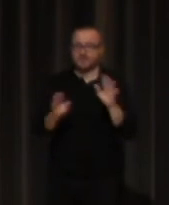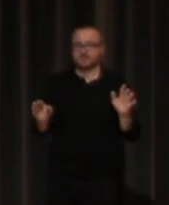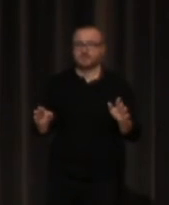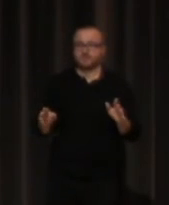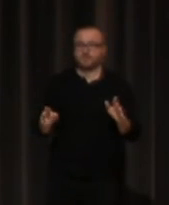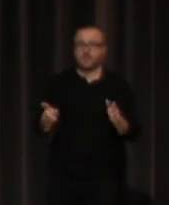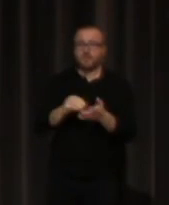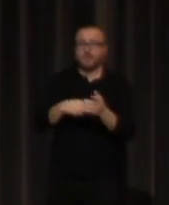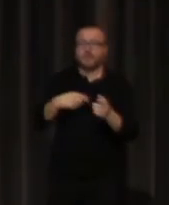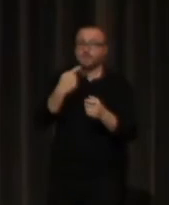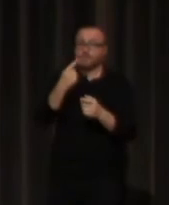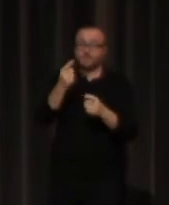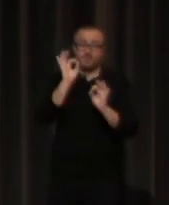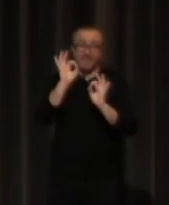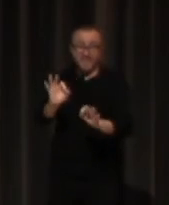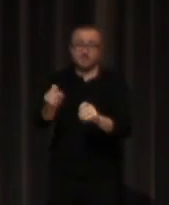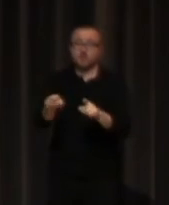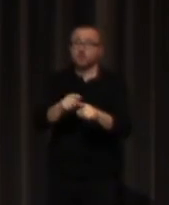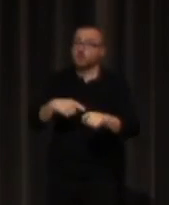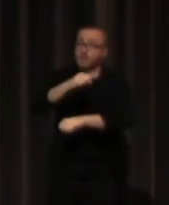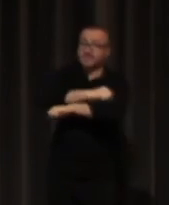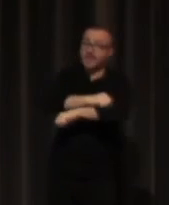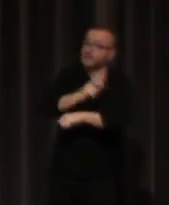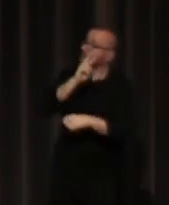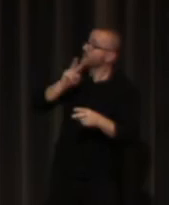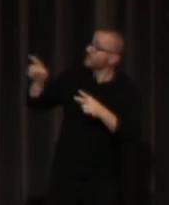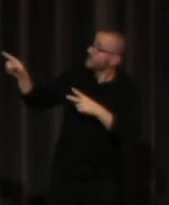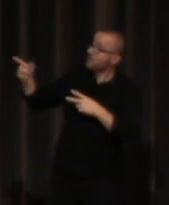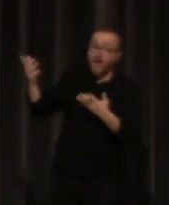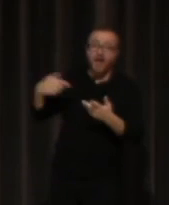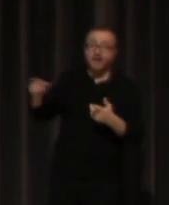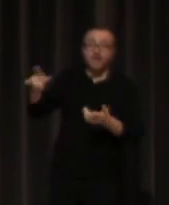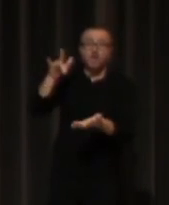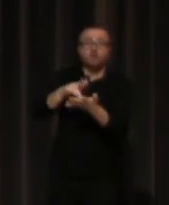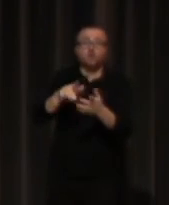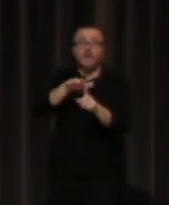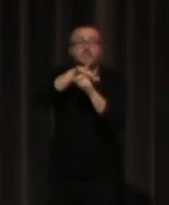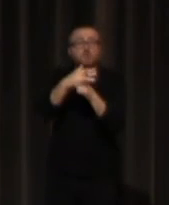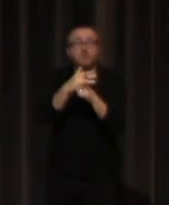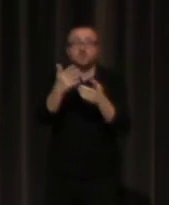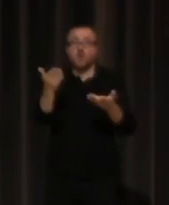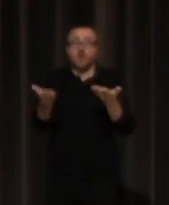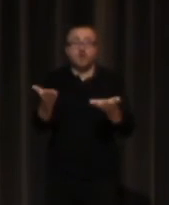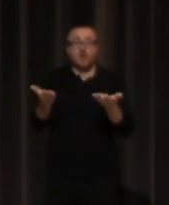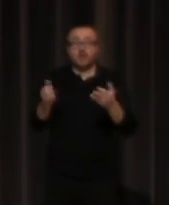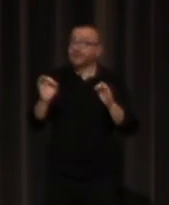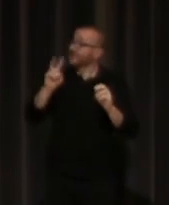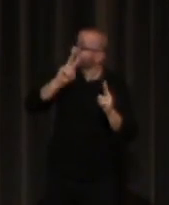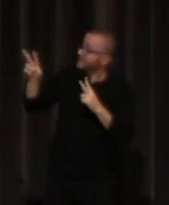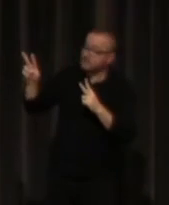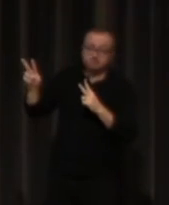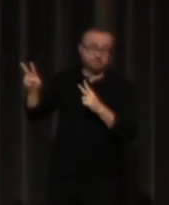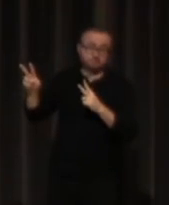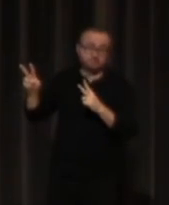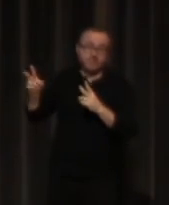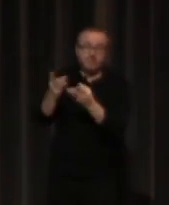tallats, amuntegat en un racó de Terrassa i dir ja són només escombraries. La veritat és que la felicitat